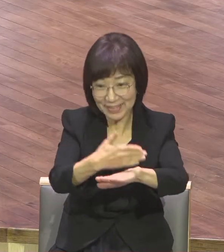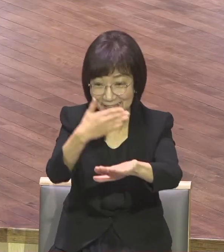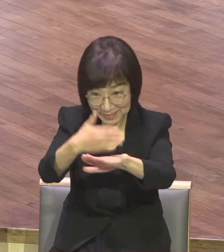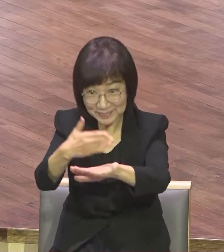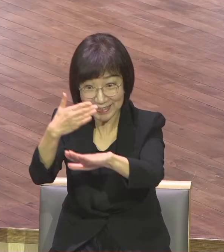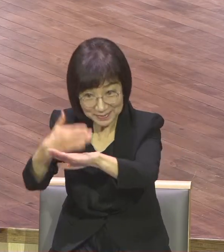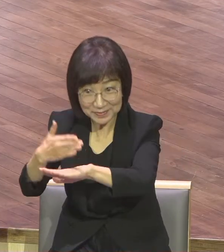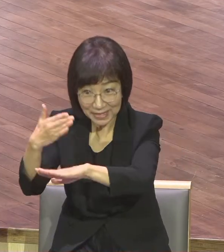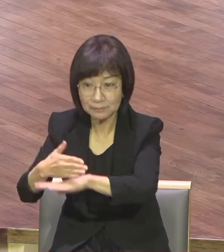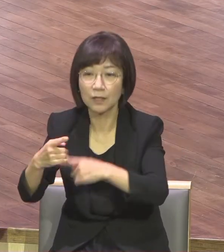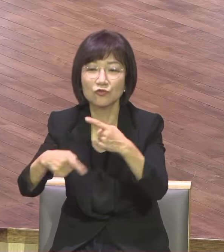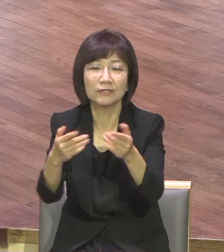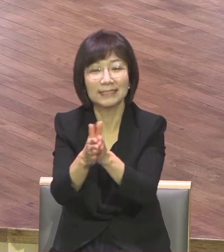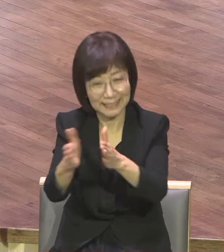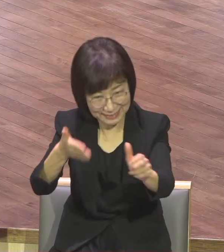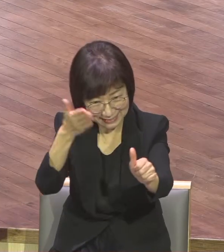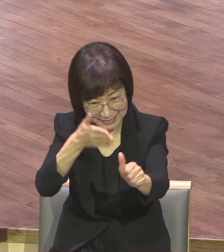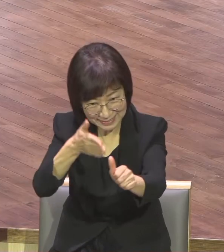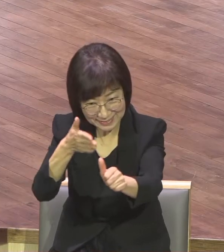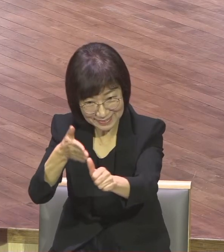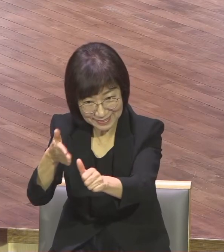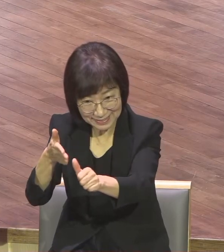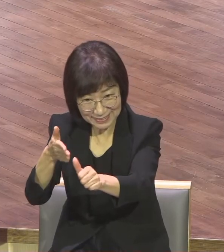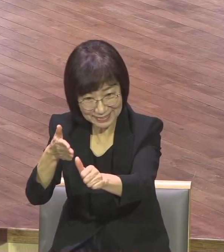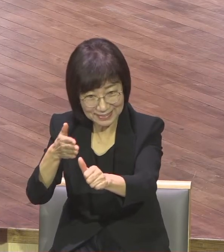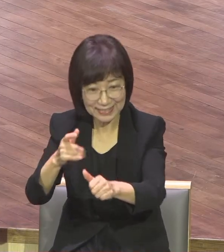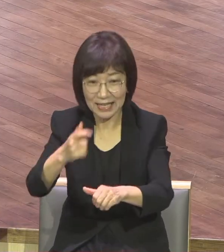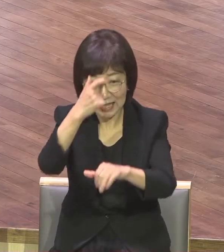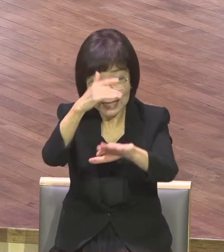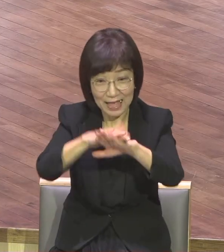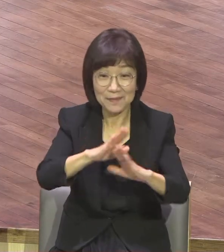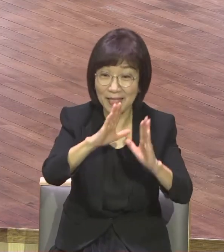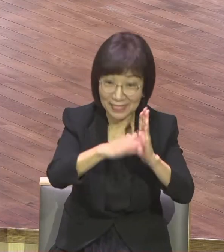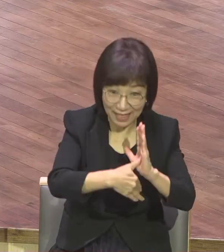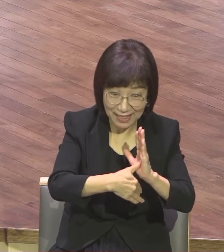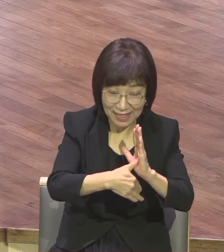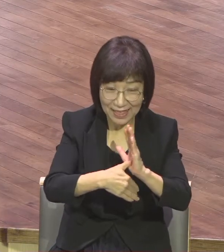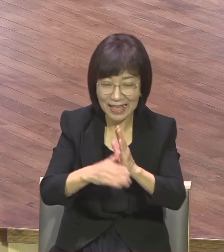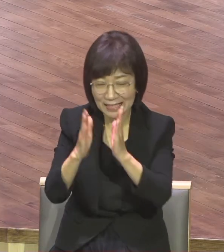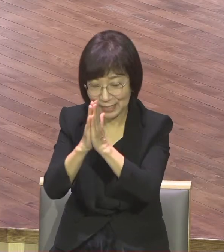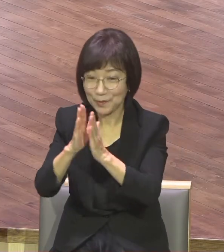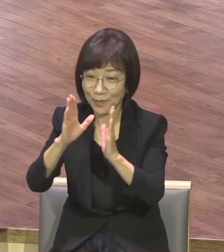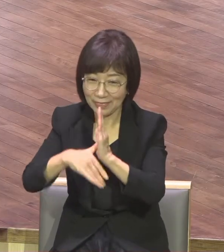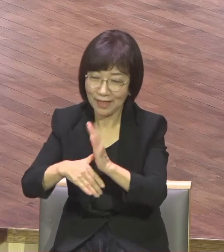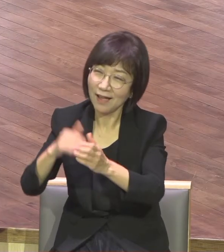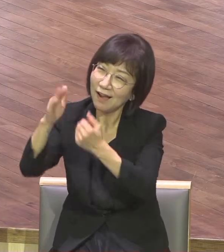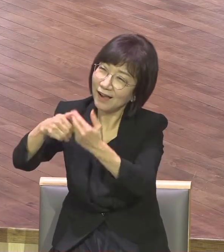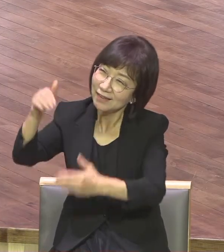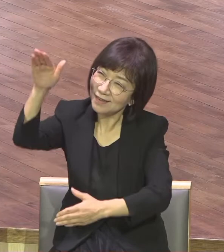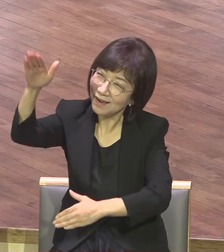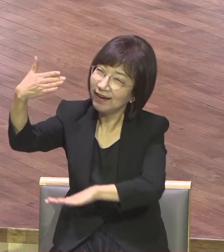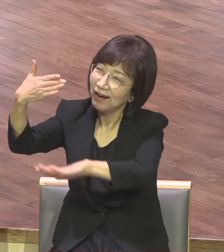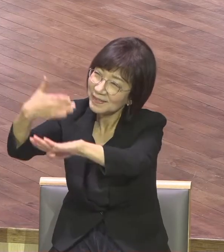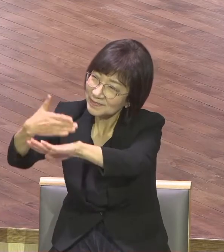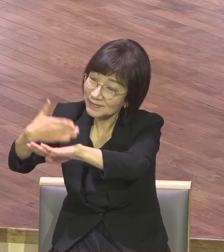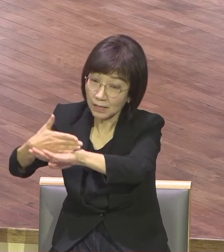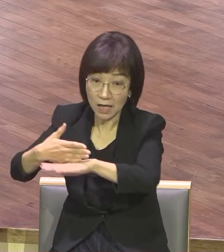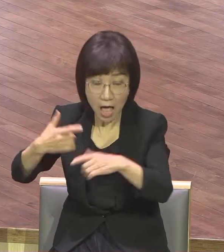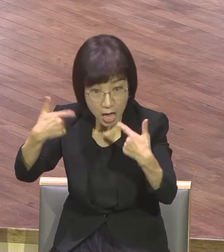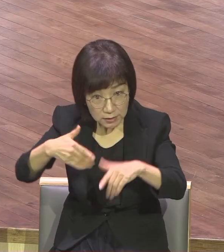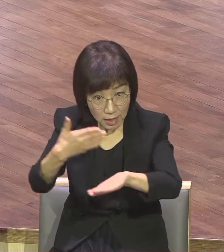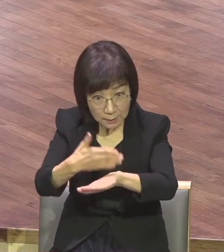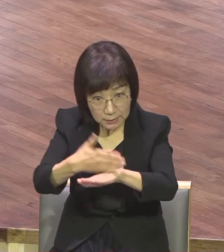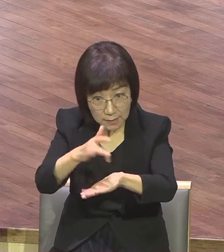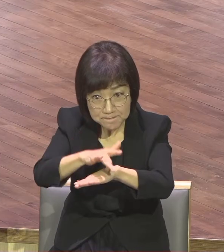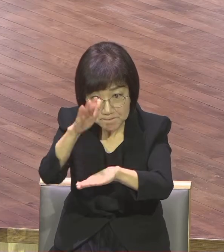감사합니다라고 시작하세요. 감사. 예배 드릴 때도 마찬가지, 기도할 때도 마찬가지. 하나님 참으로 감사합니다. 감사로 시작하세요. 그